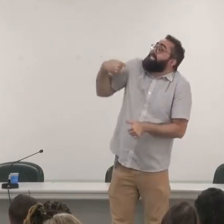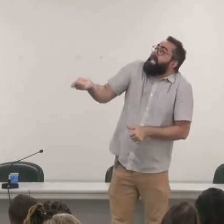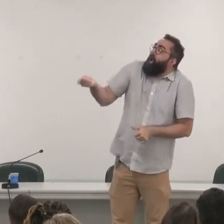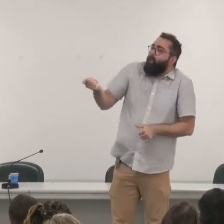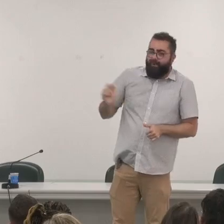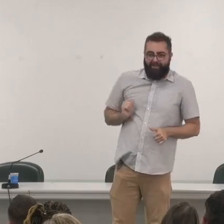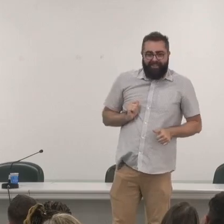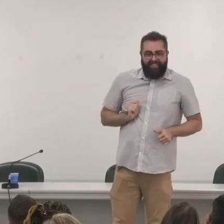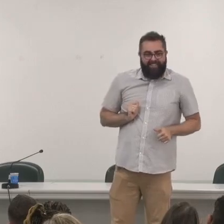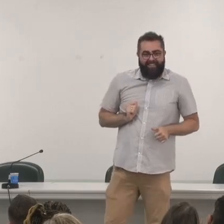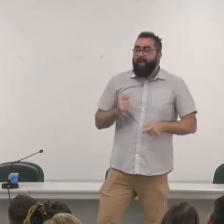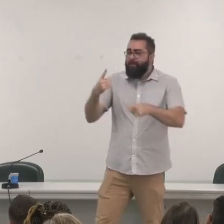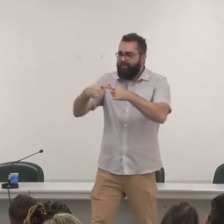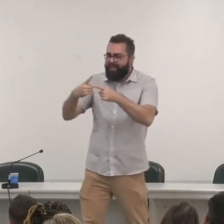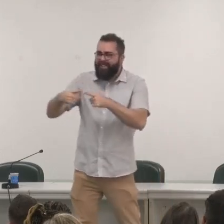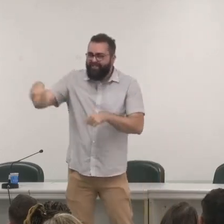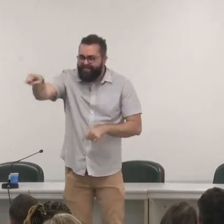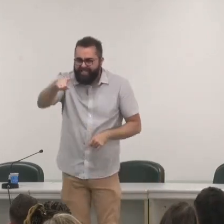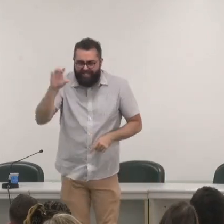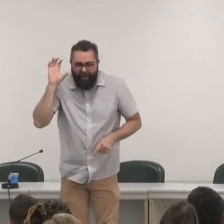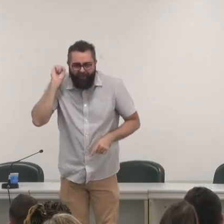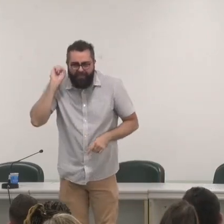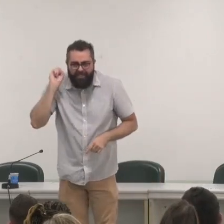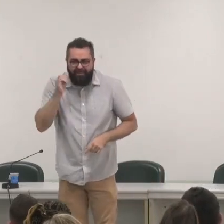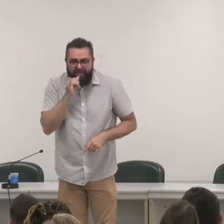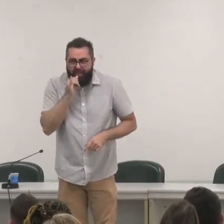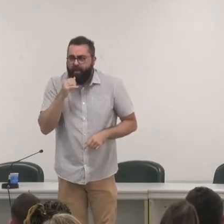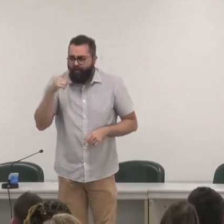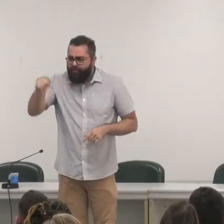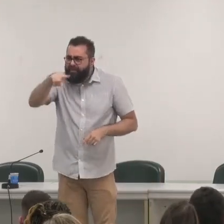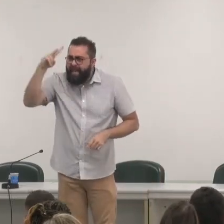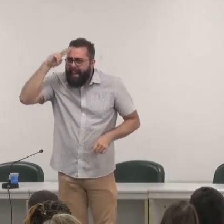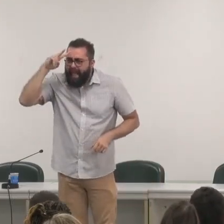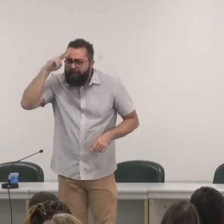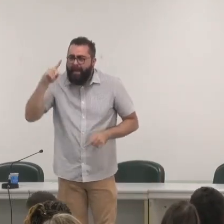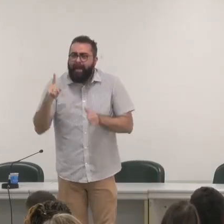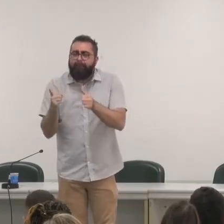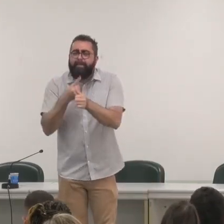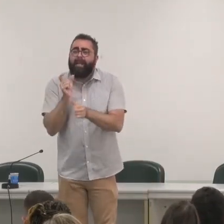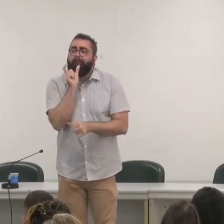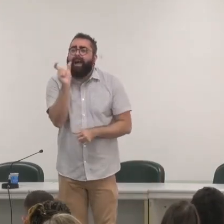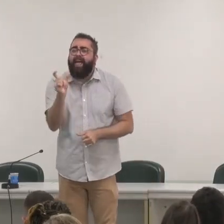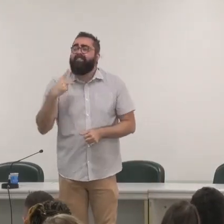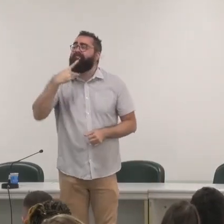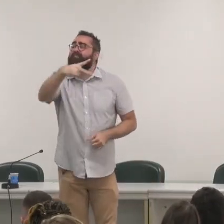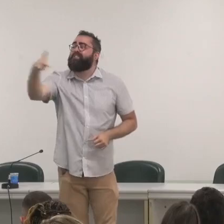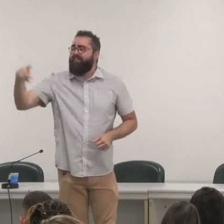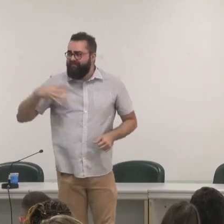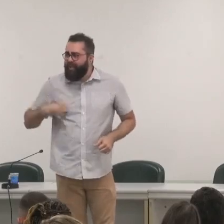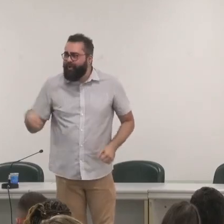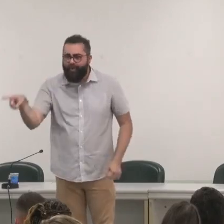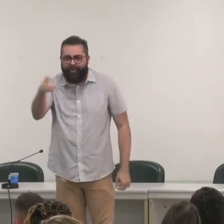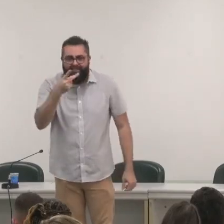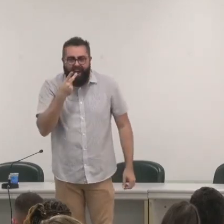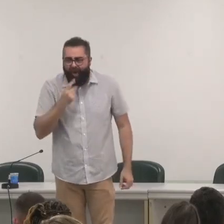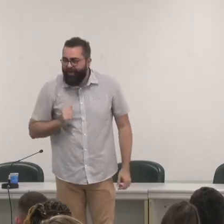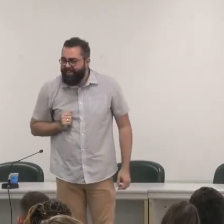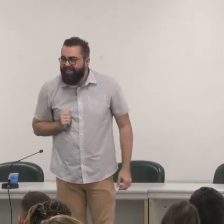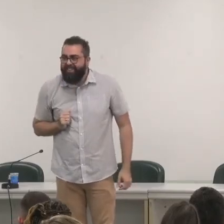qual foi a primeira produção, a primeira palavra em língua de sinais produzida, porque vocês, enquanto ouvintes, vocês se lembram a primeira palavra dos filhos de